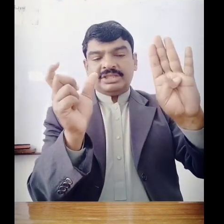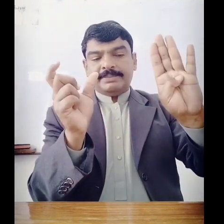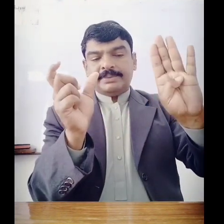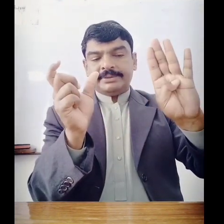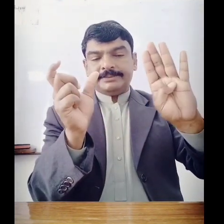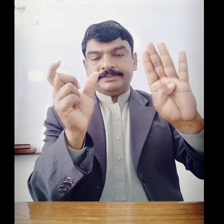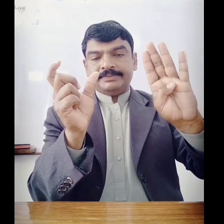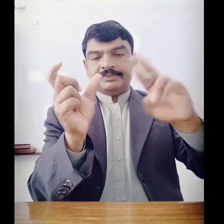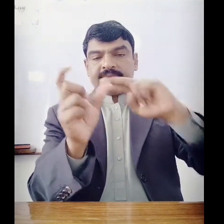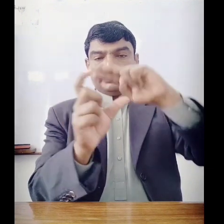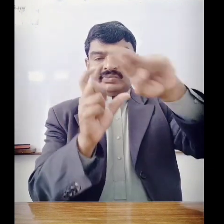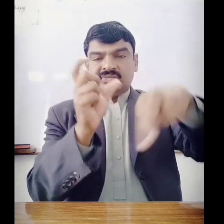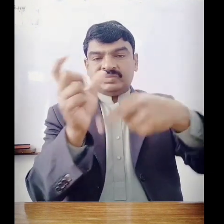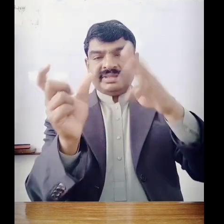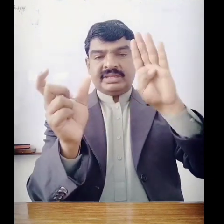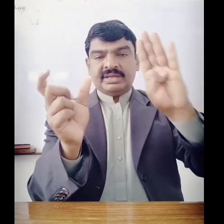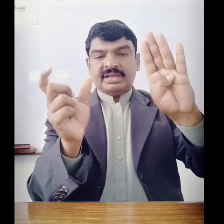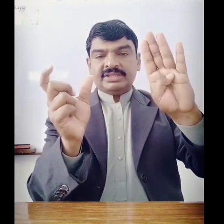रजब,